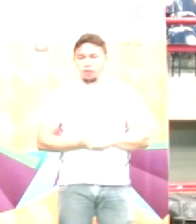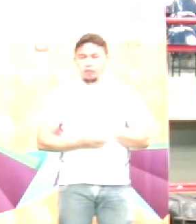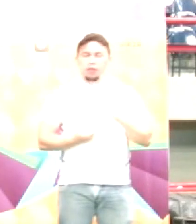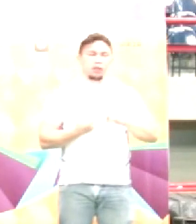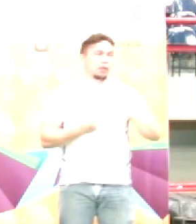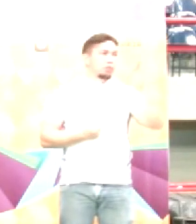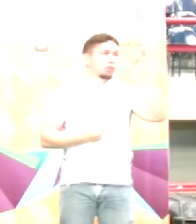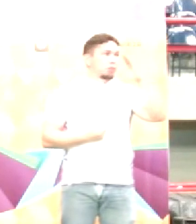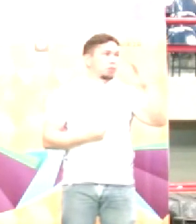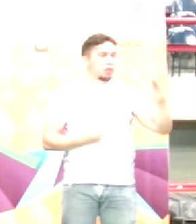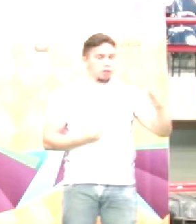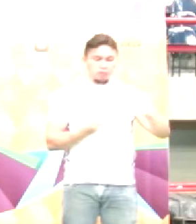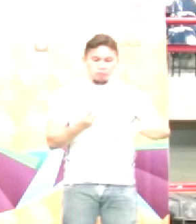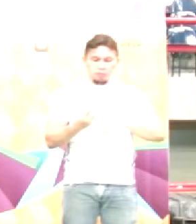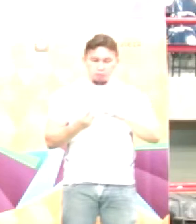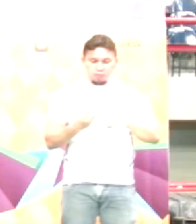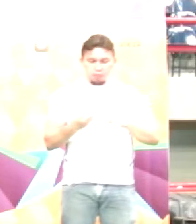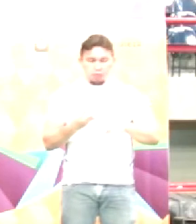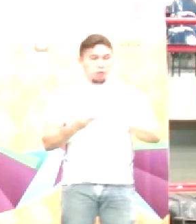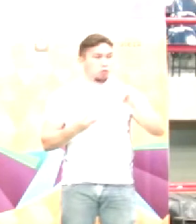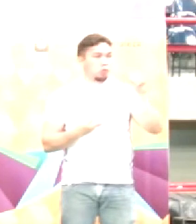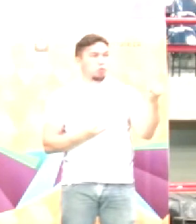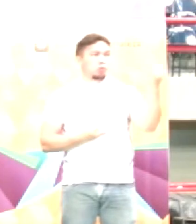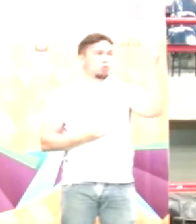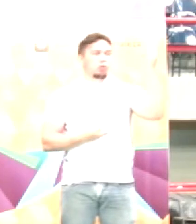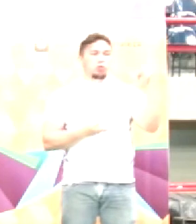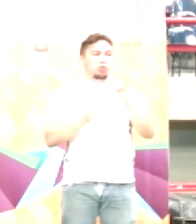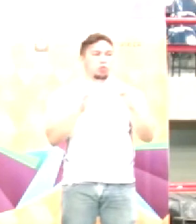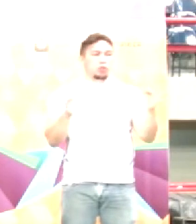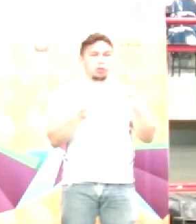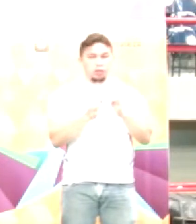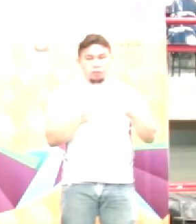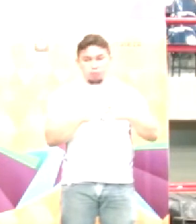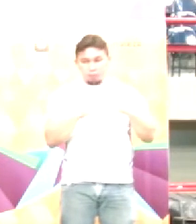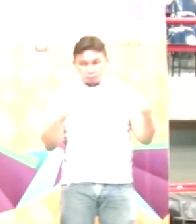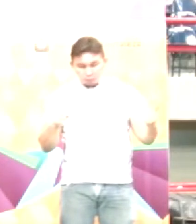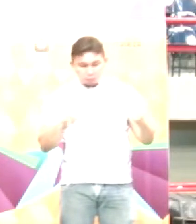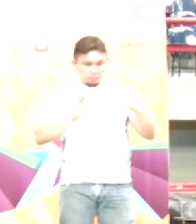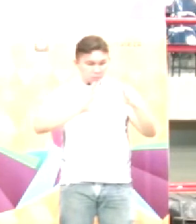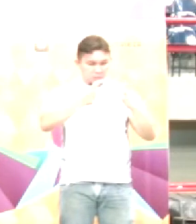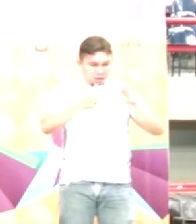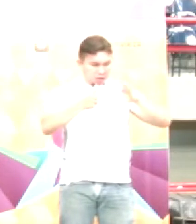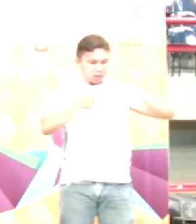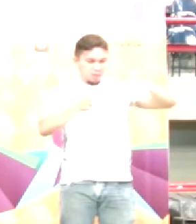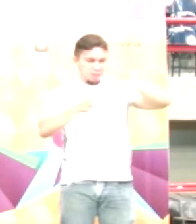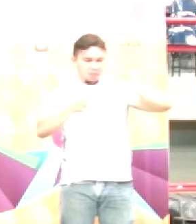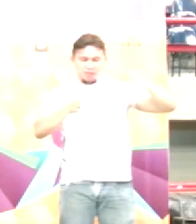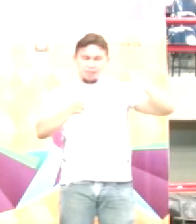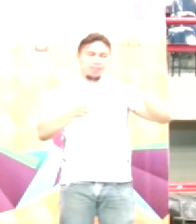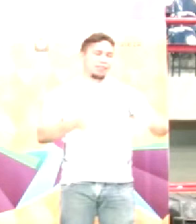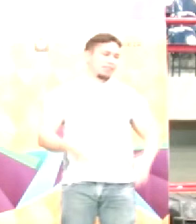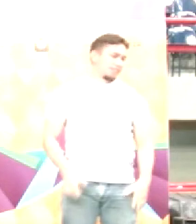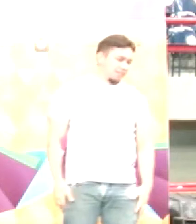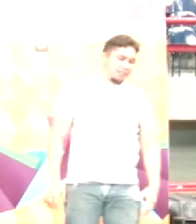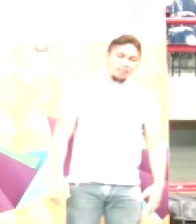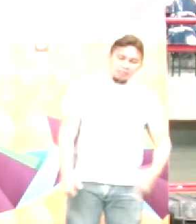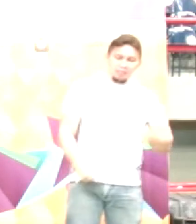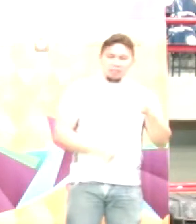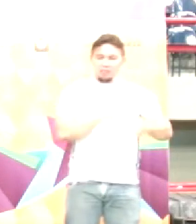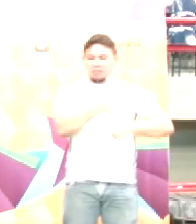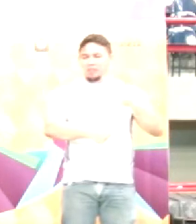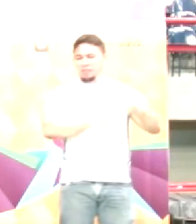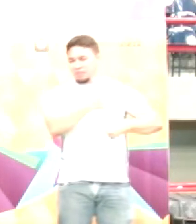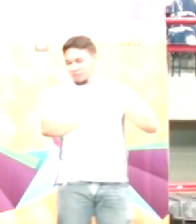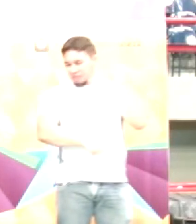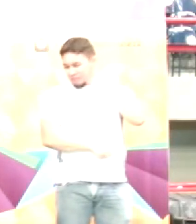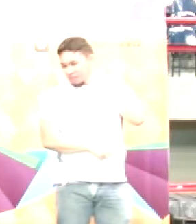de porcentagem, as questões de juros são questões mais curtas. Agora, as questões de geometria espacial, não adianta a gente se